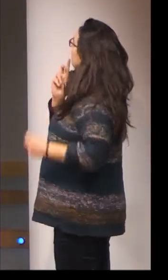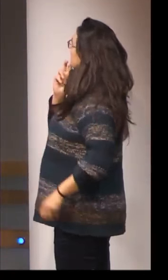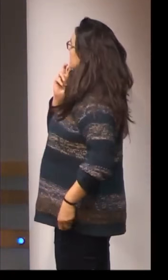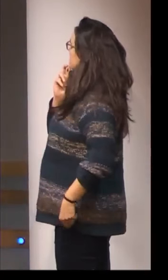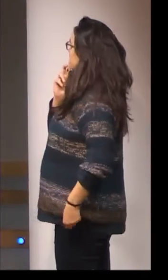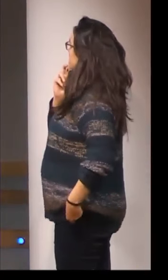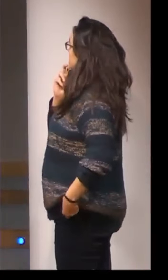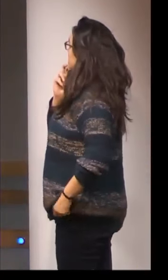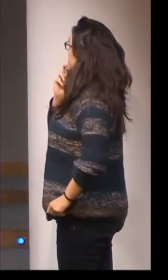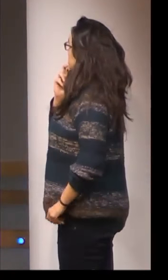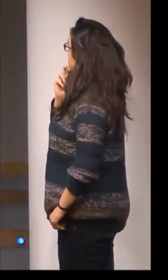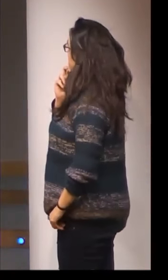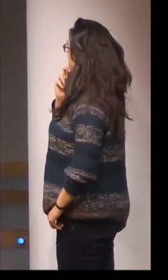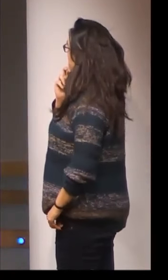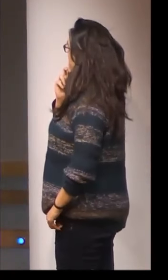¡Gracias!